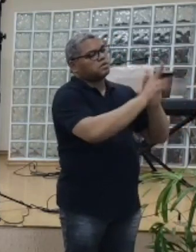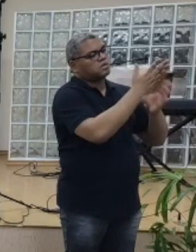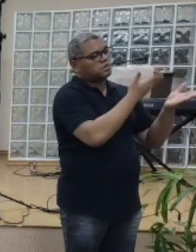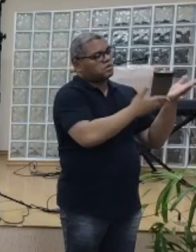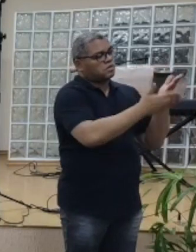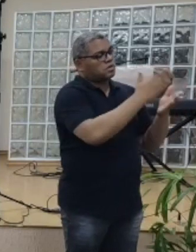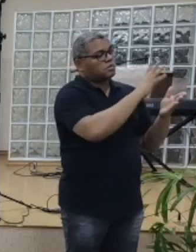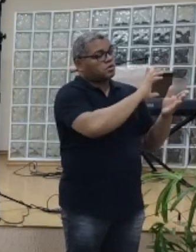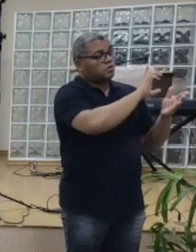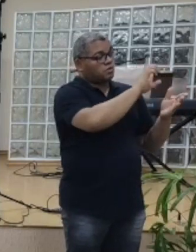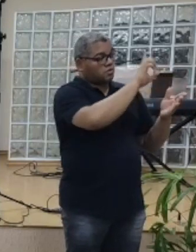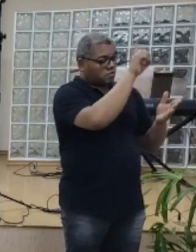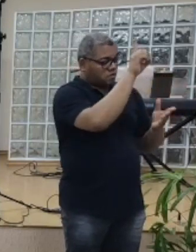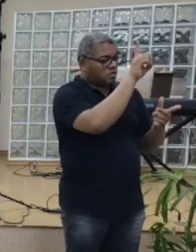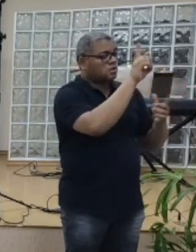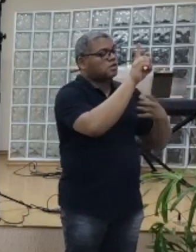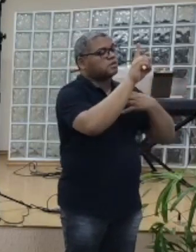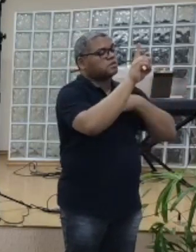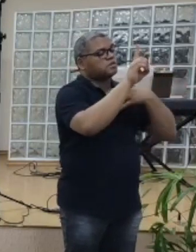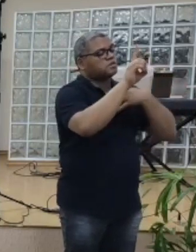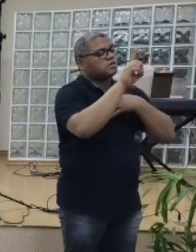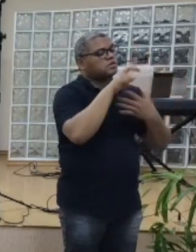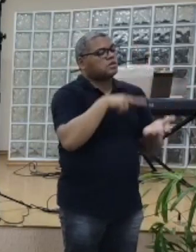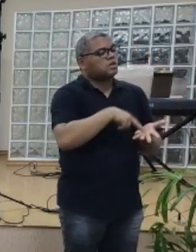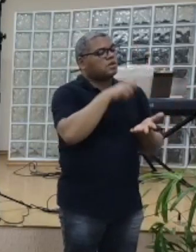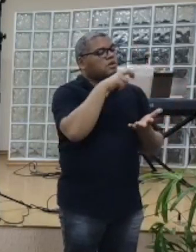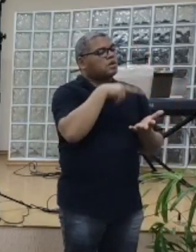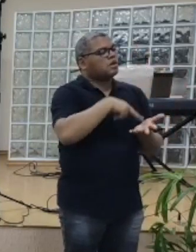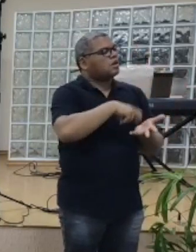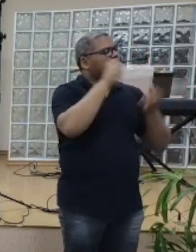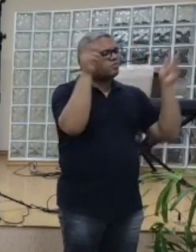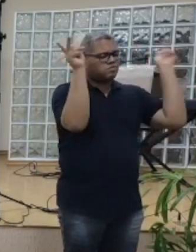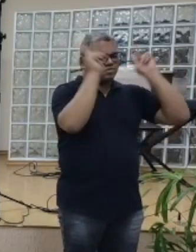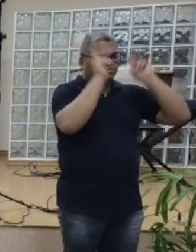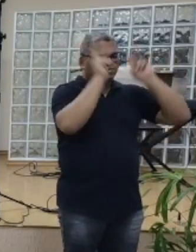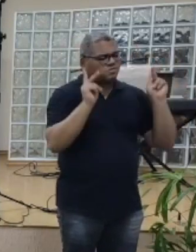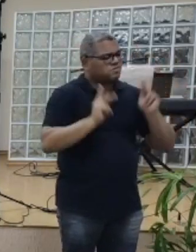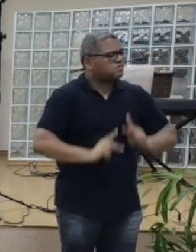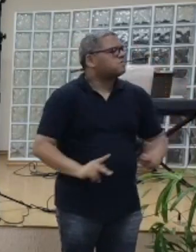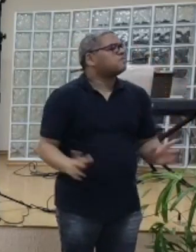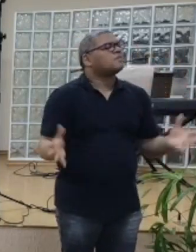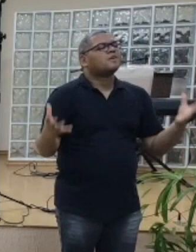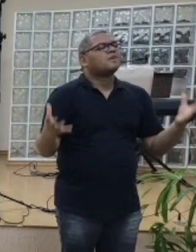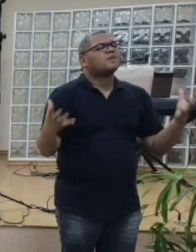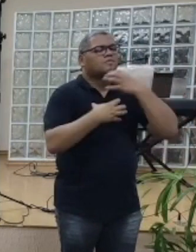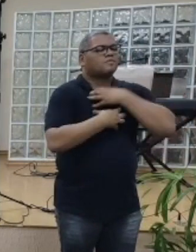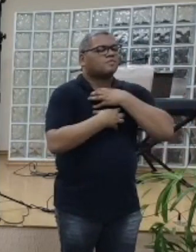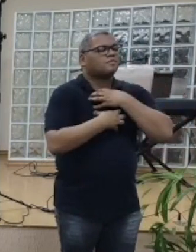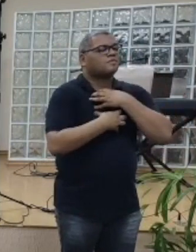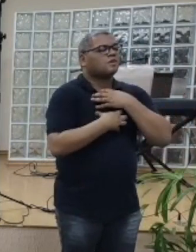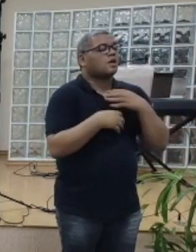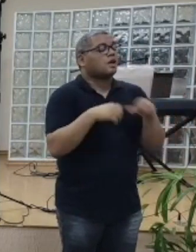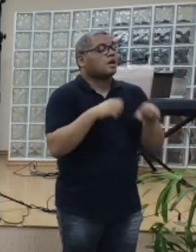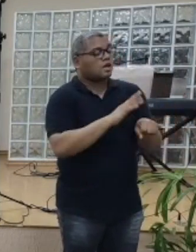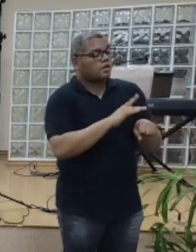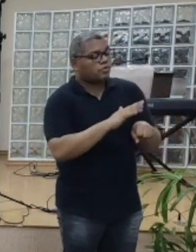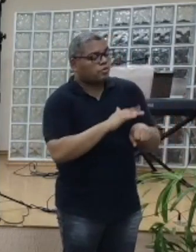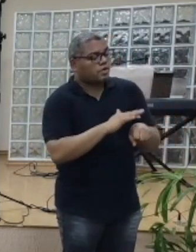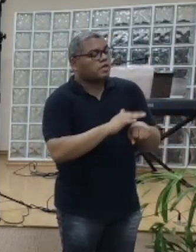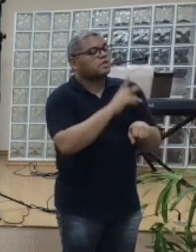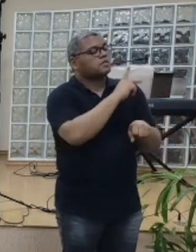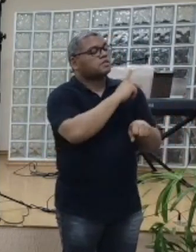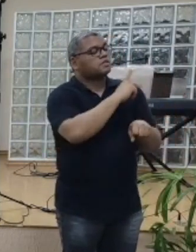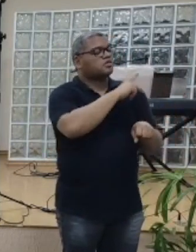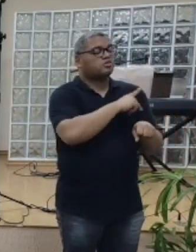Deus, sentiram uma alegria, uma paz tão grande no coração, que a enfermidade de Paulo e os seus problemas